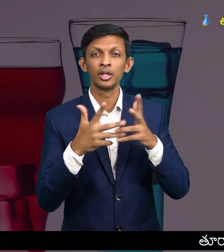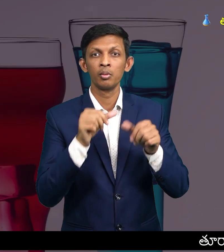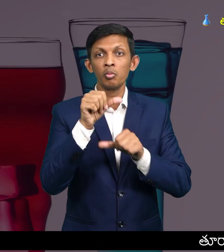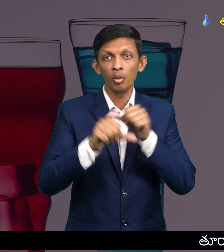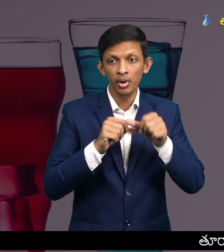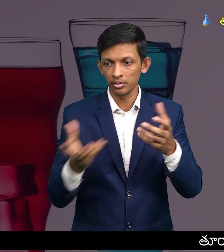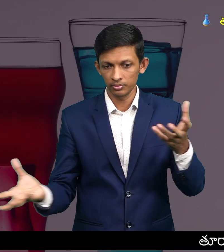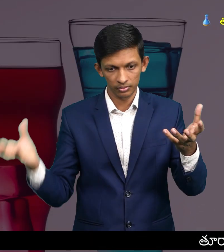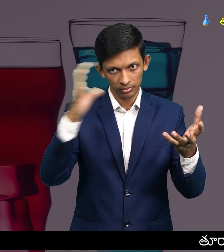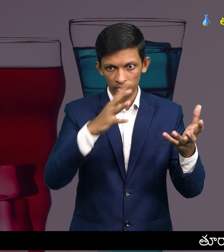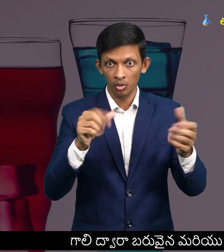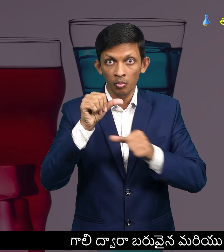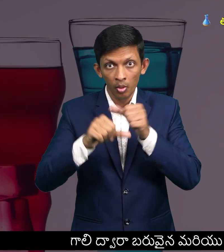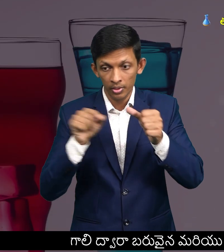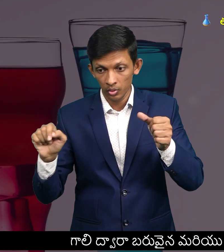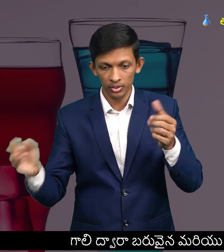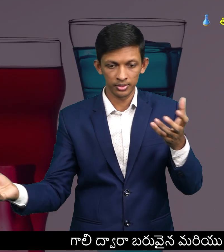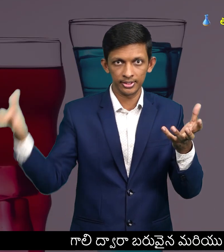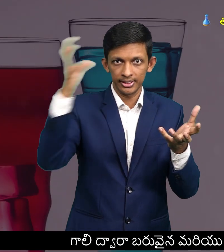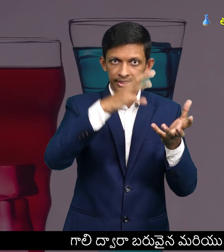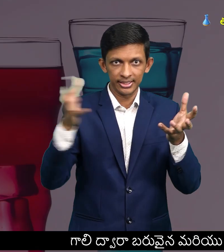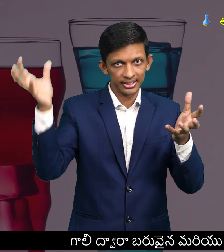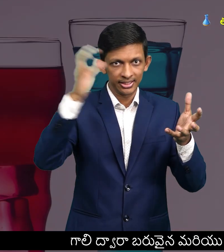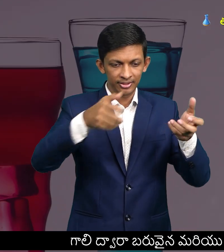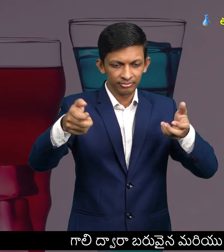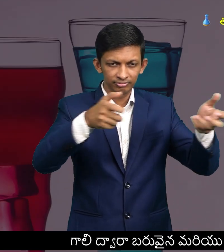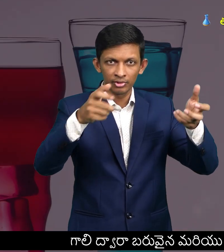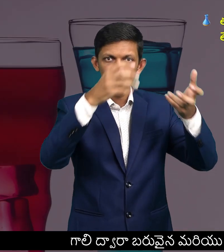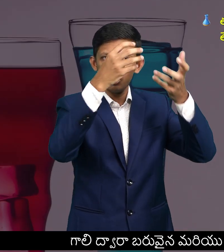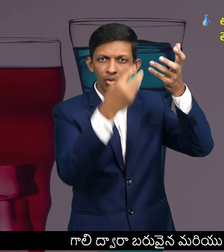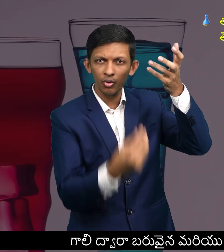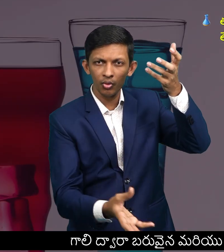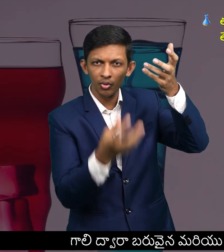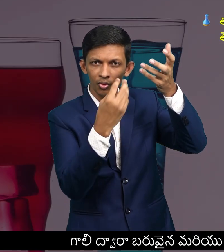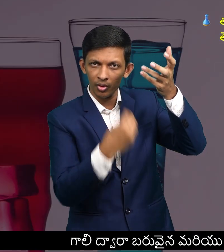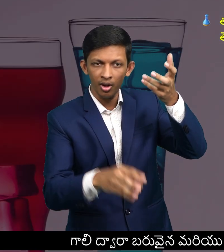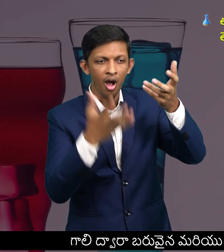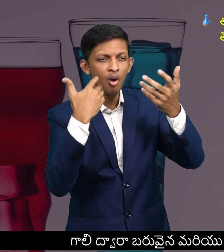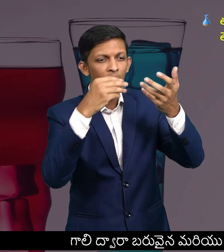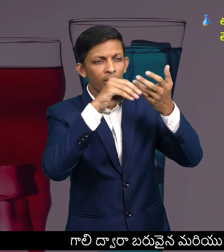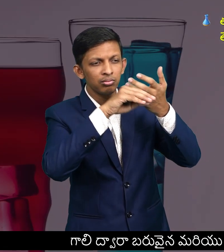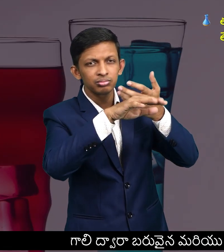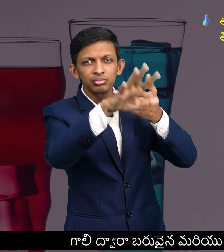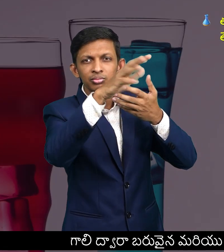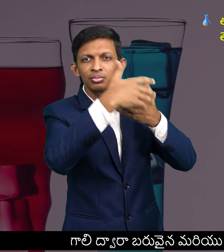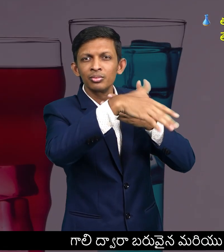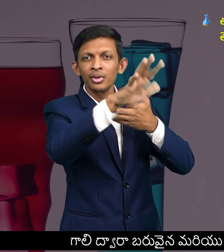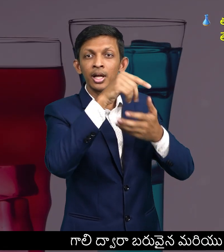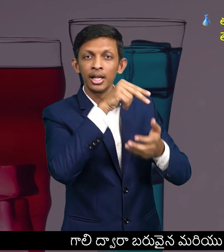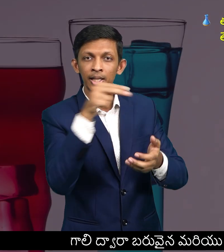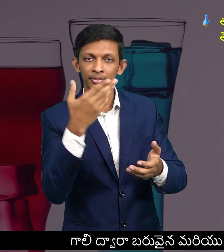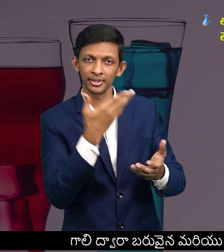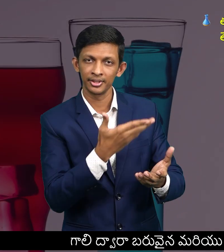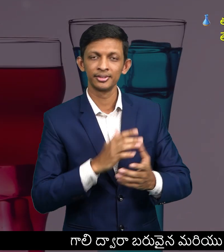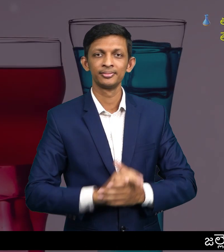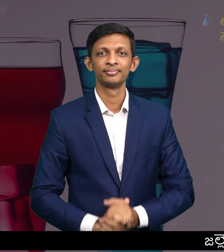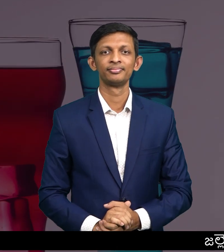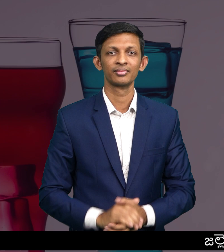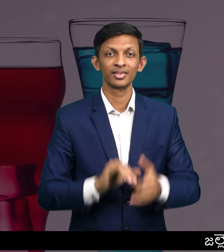తూర్పార పట్టడం గాలి ద్వారా బరువైన మరియు తేలికైన కణాలను వేరు చేసే ప్రక్రియ. జల్లెడ